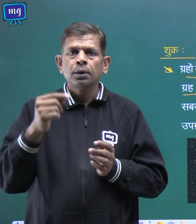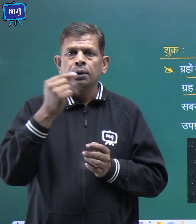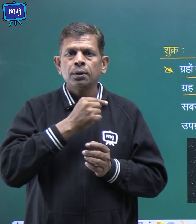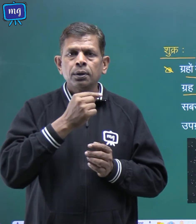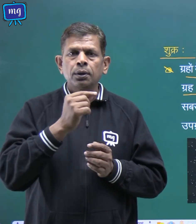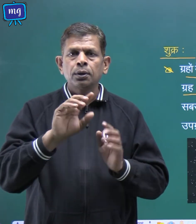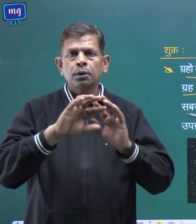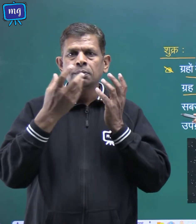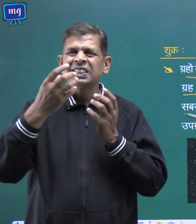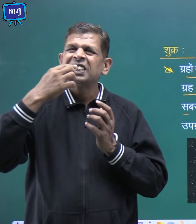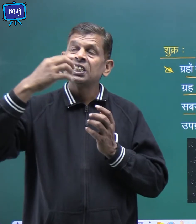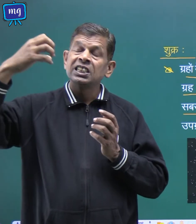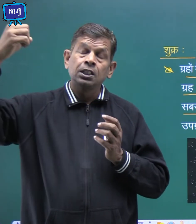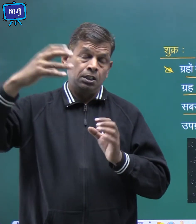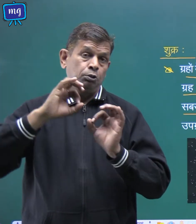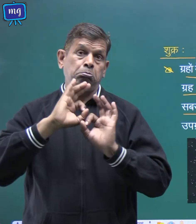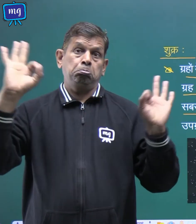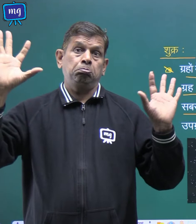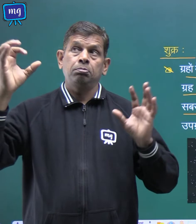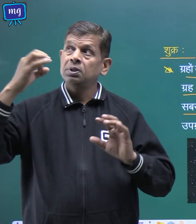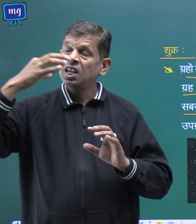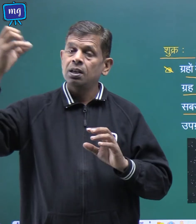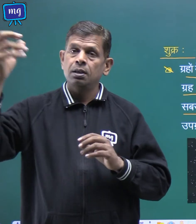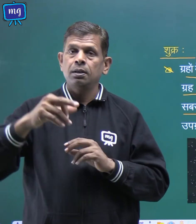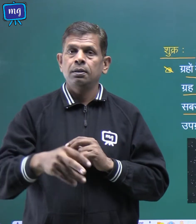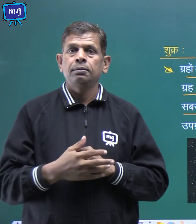यह सबसे चमकीला ग्रह है।